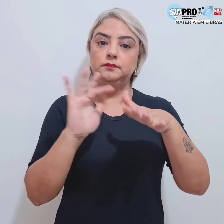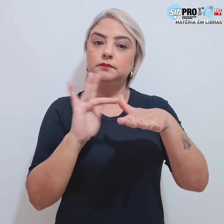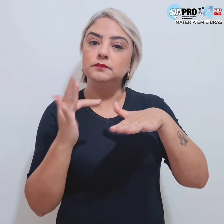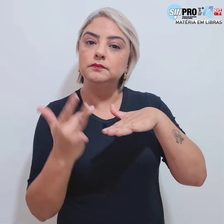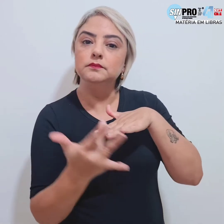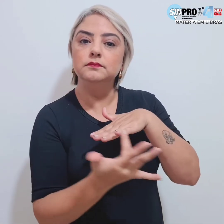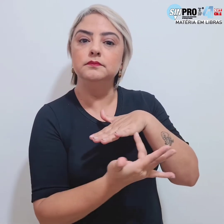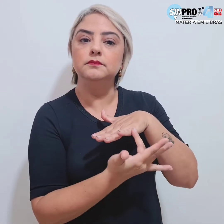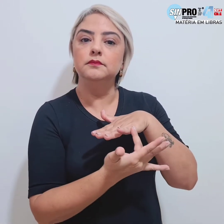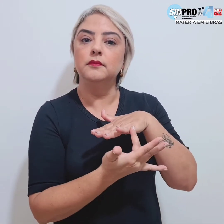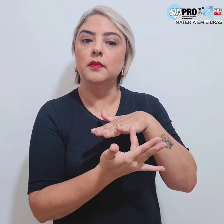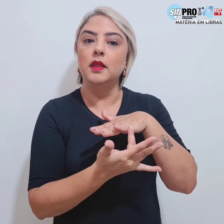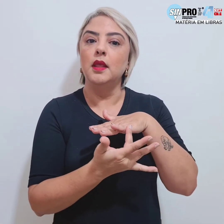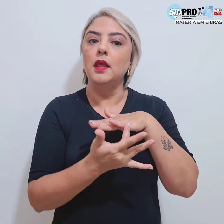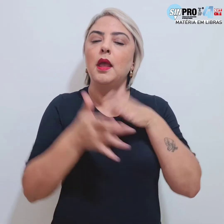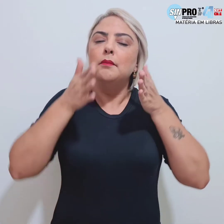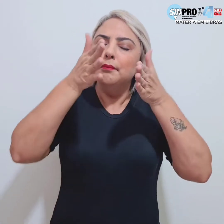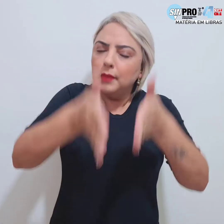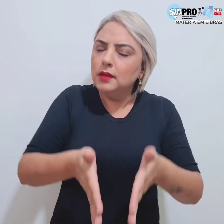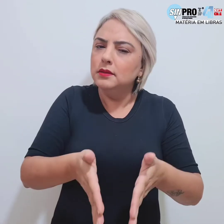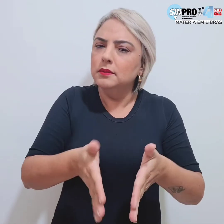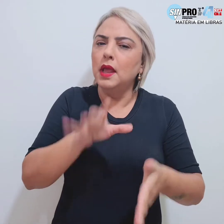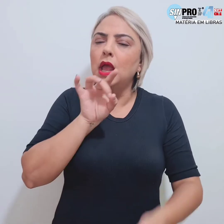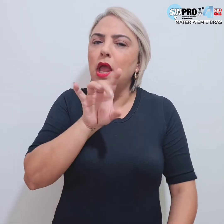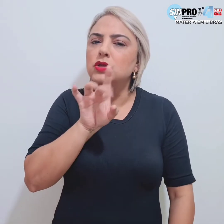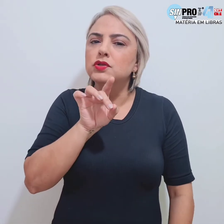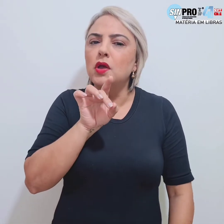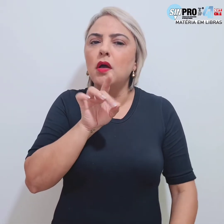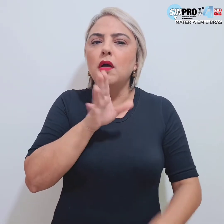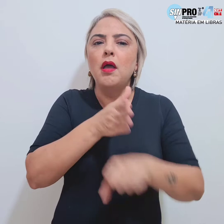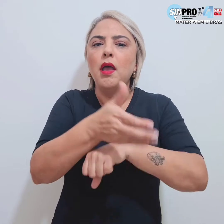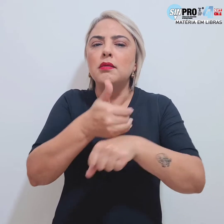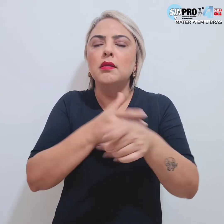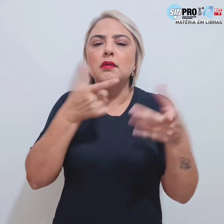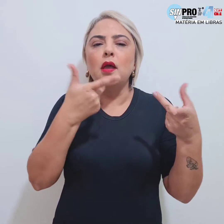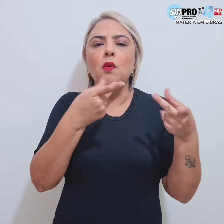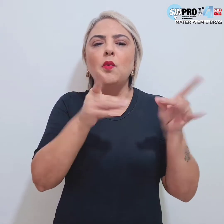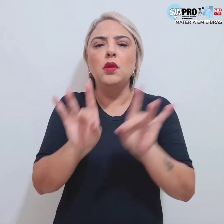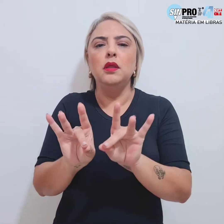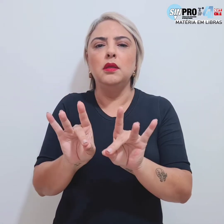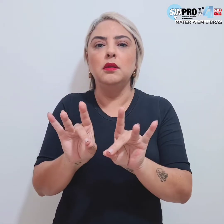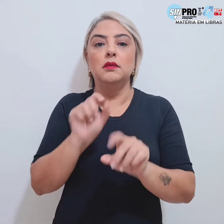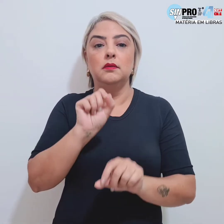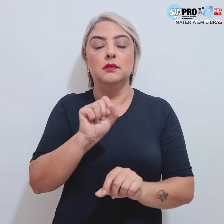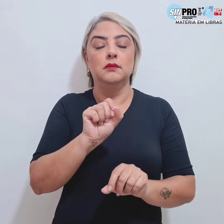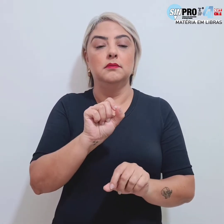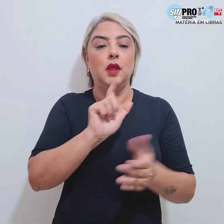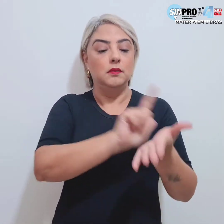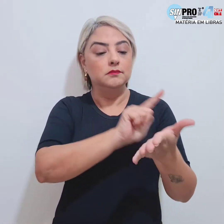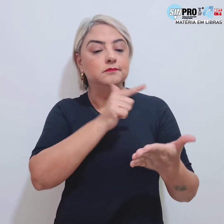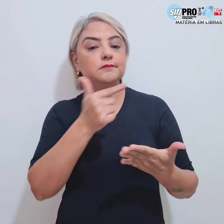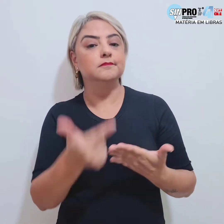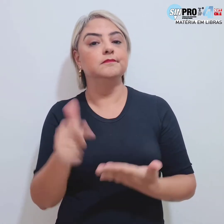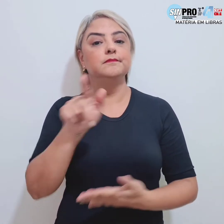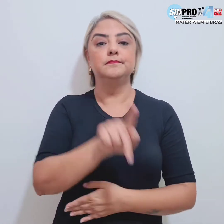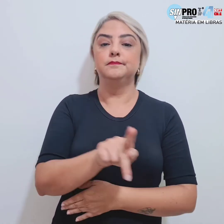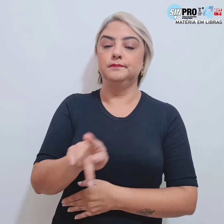social. Participe, basta acessar o link. Editorial Folha do Professor,